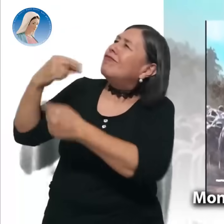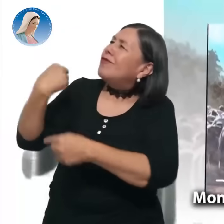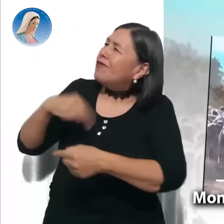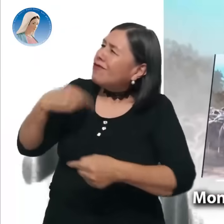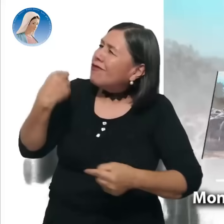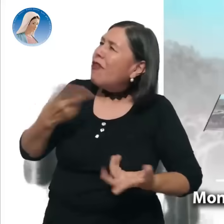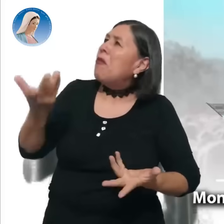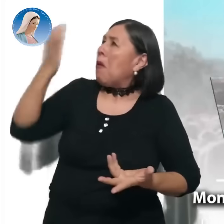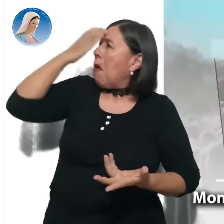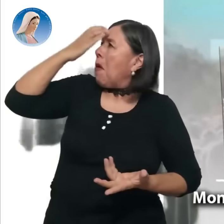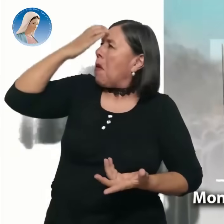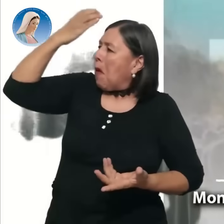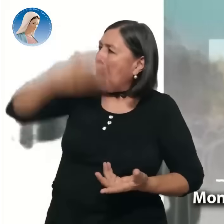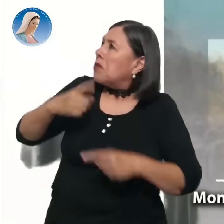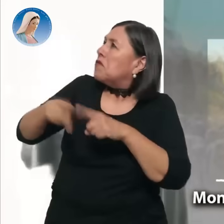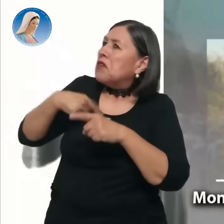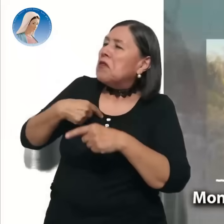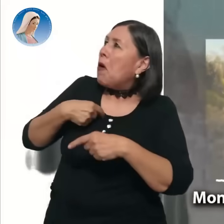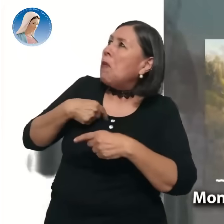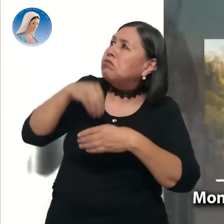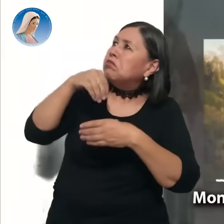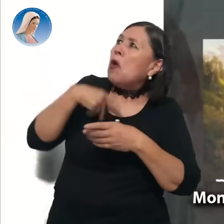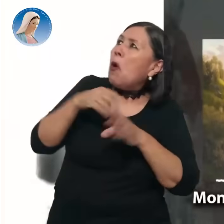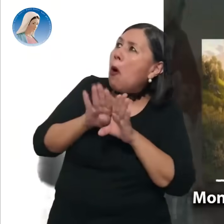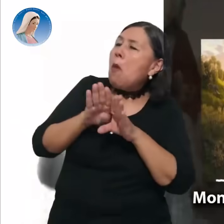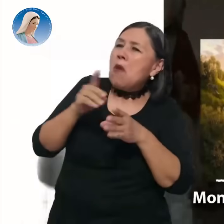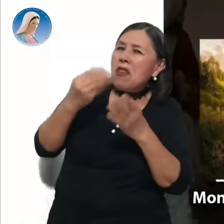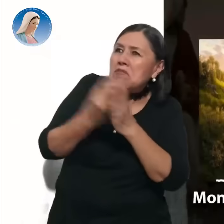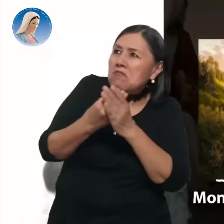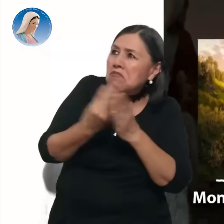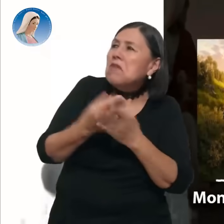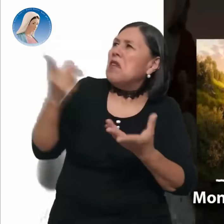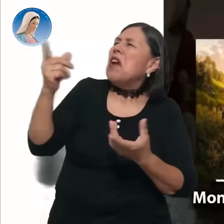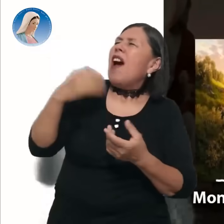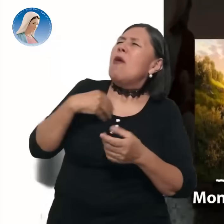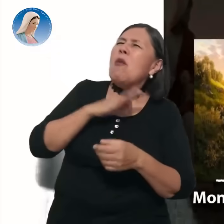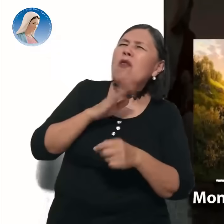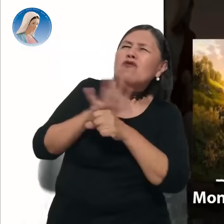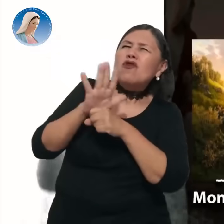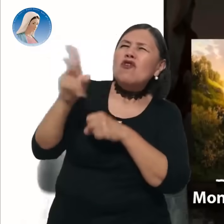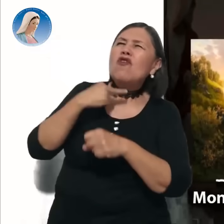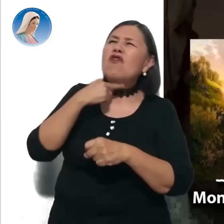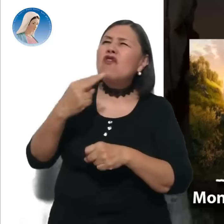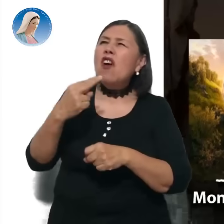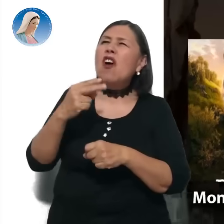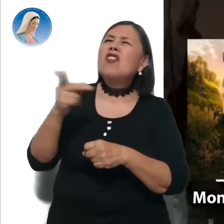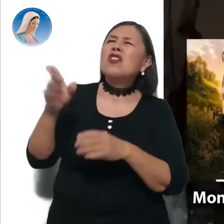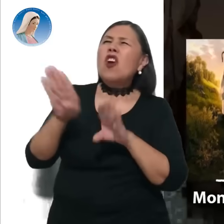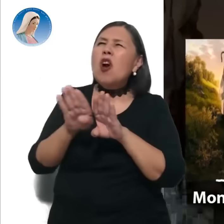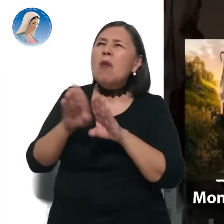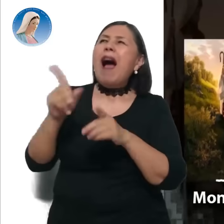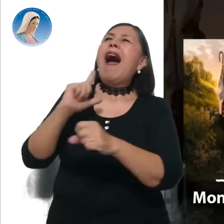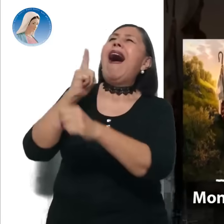que conoce todas mis intimidades. En el tono de tu voz puedo descubrir todo tu amor y toda